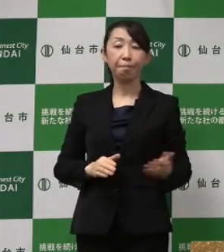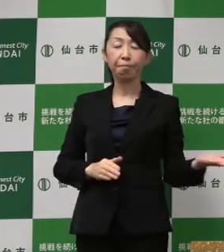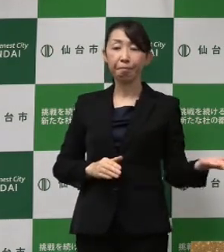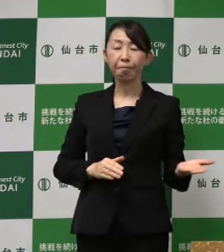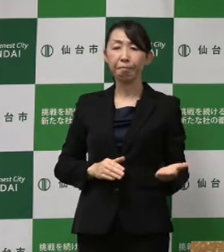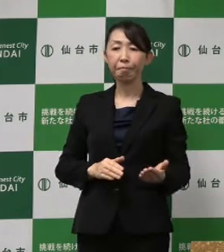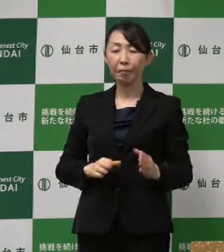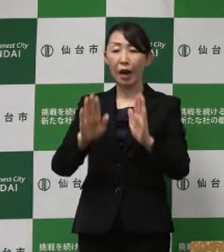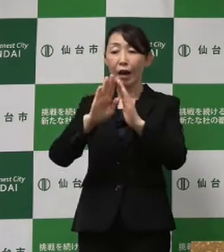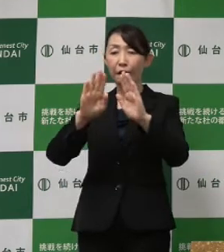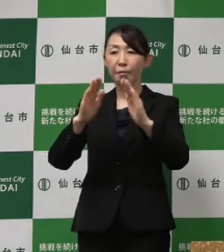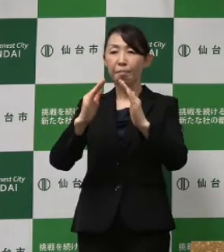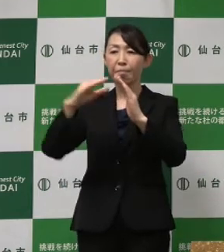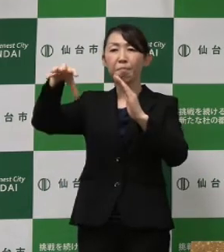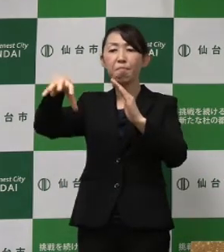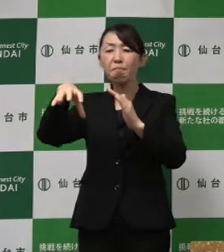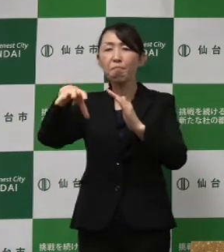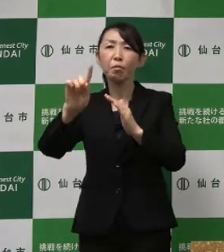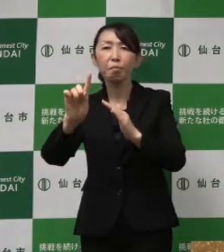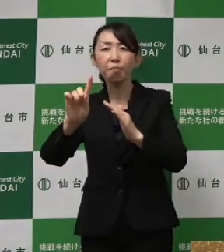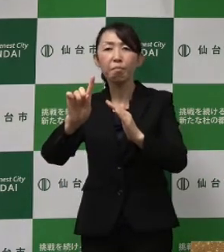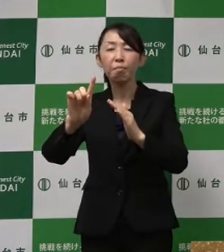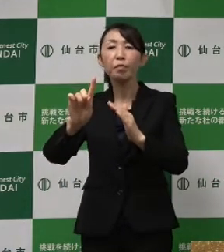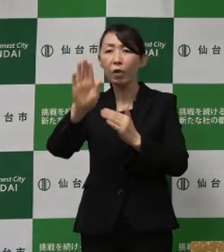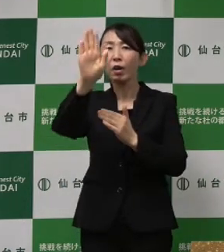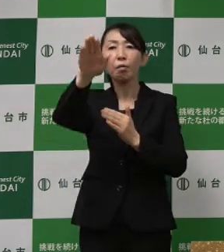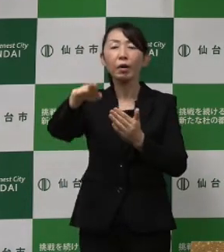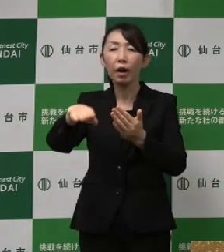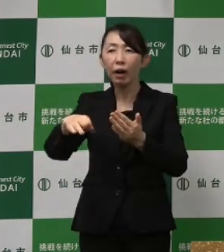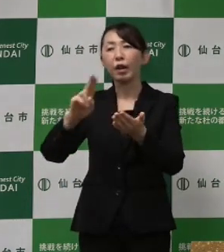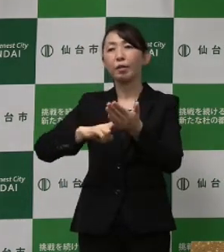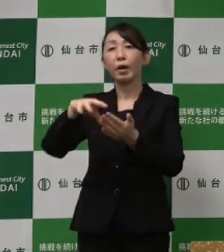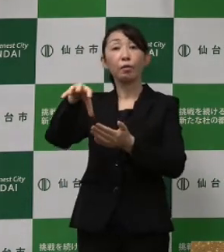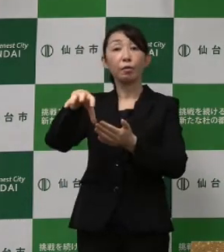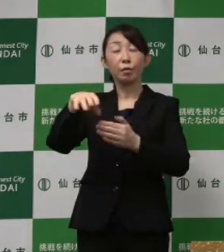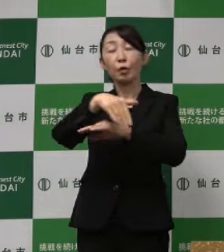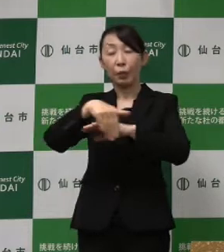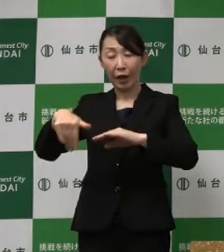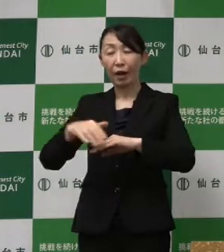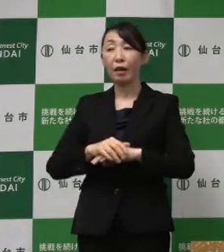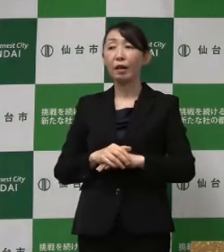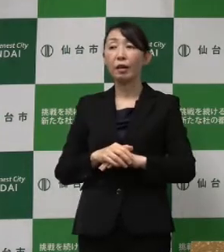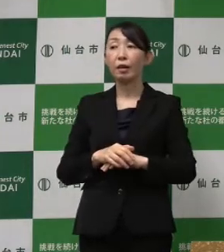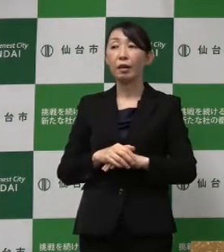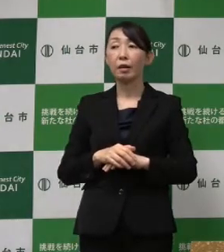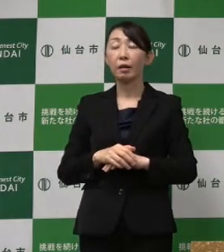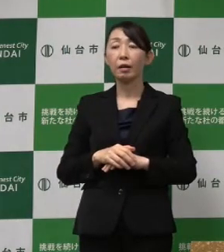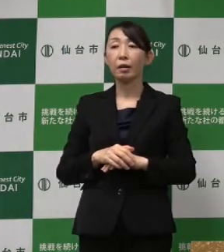どこを会場にするかなどはこれから整理をしていかねばならないというふうに思っております。すでに